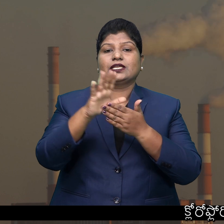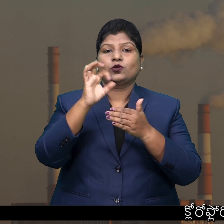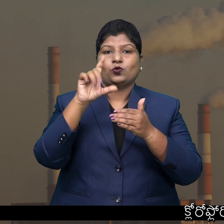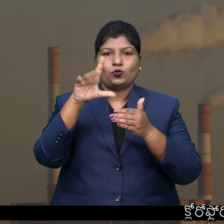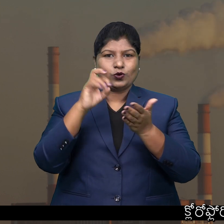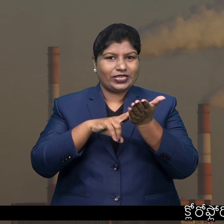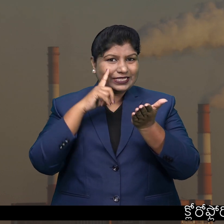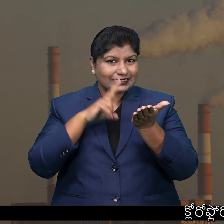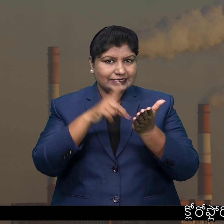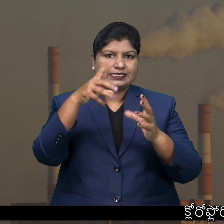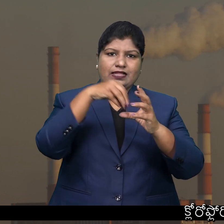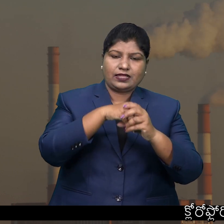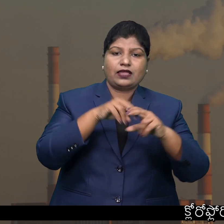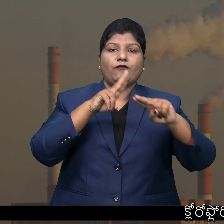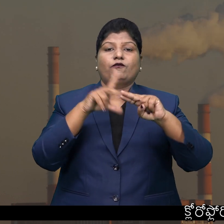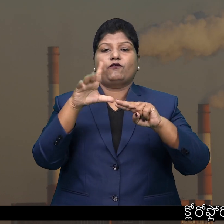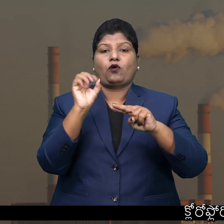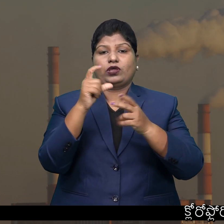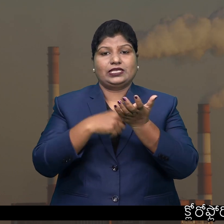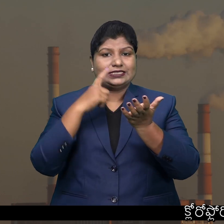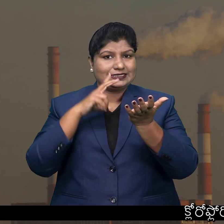క్లోరోఫ్లోరోకార్బన్లు, సిఎఫ్సిలు.